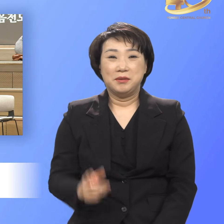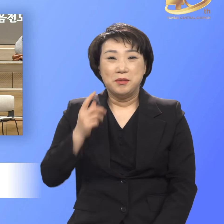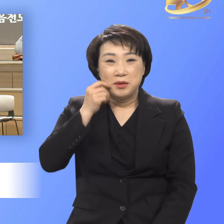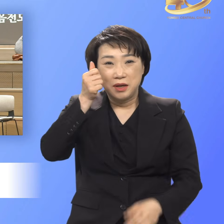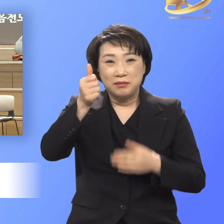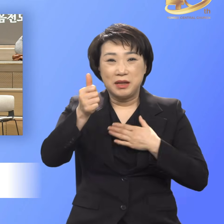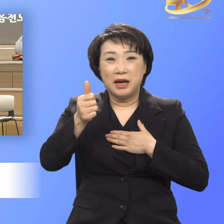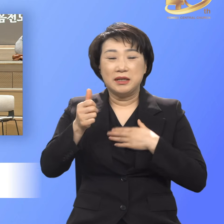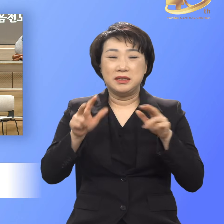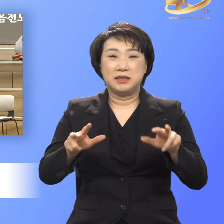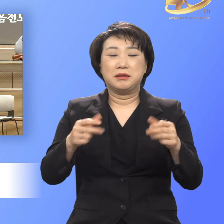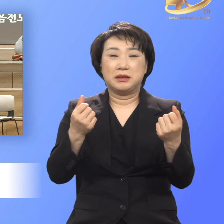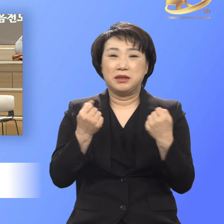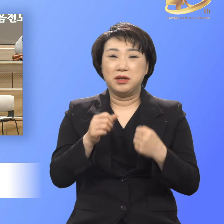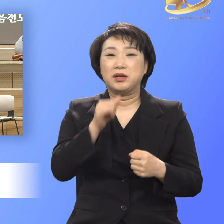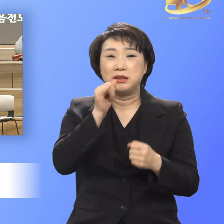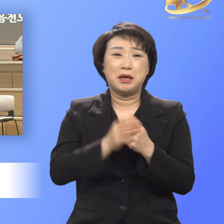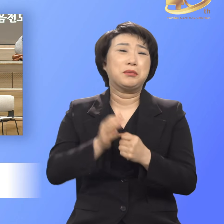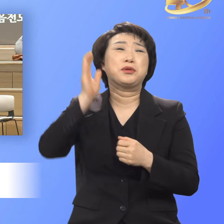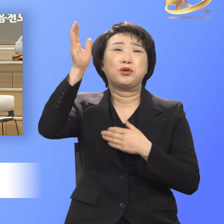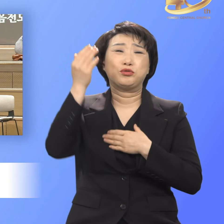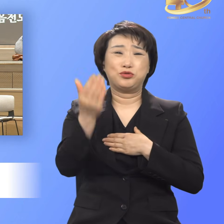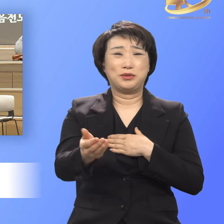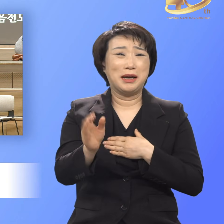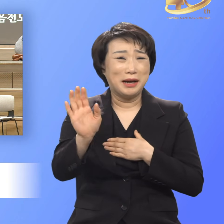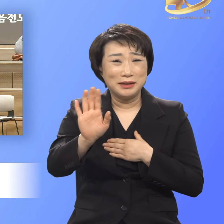목사님이 좀 기력이 있어서 설교한 게 아니야.